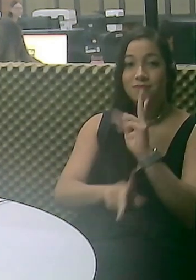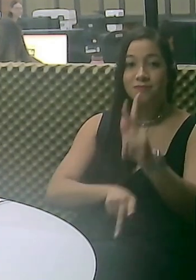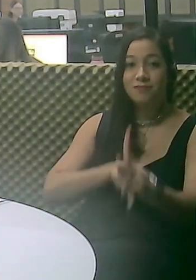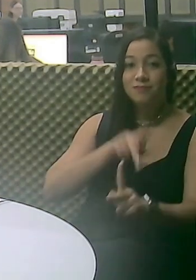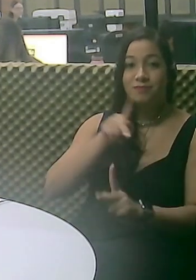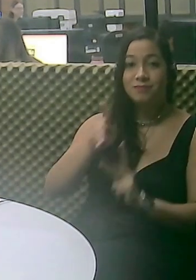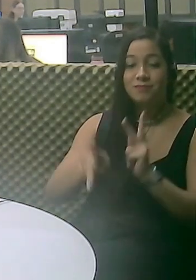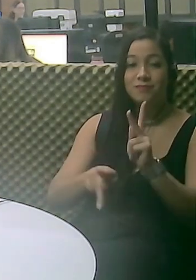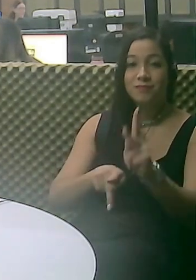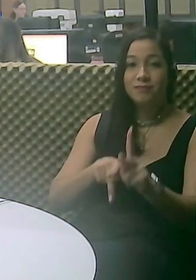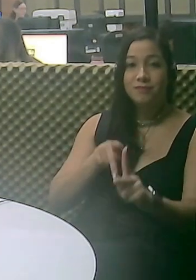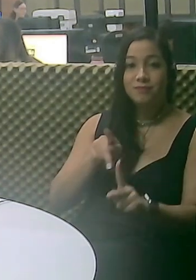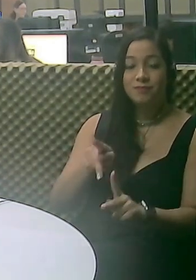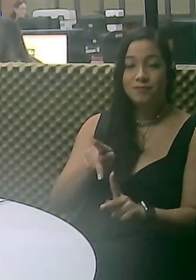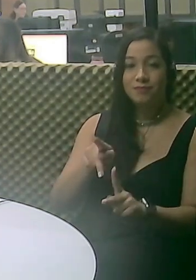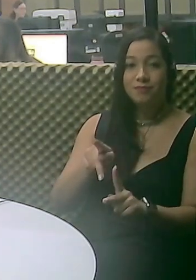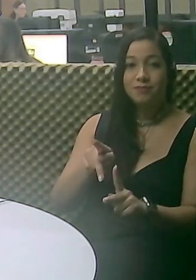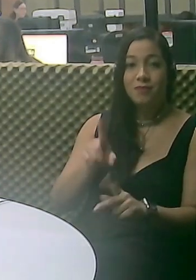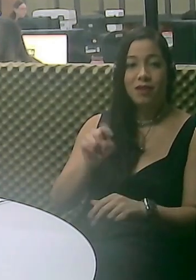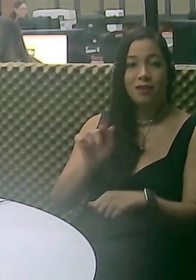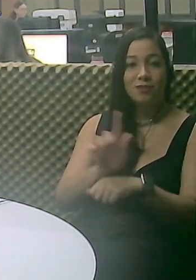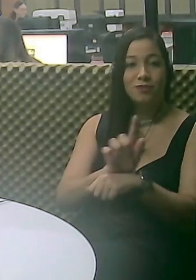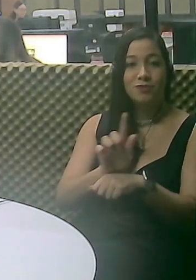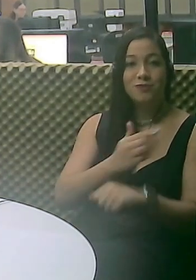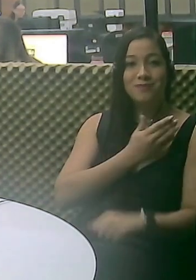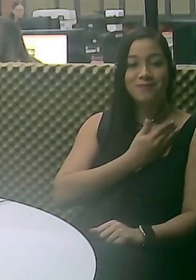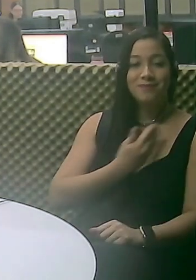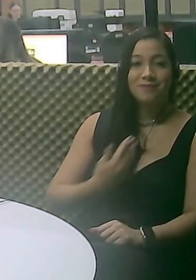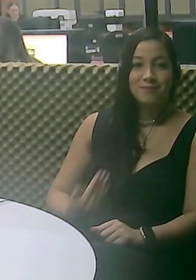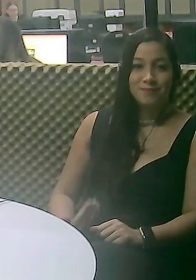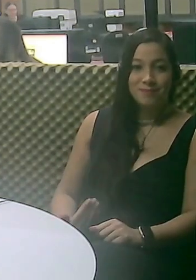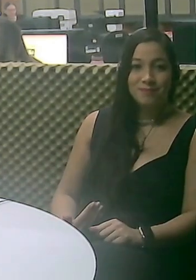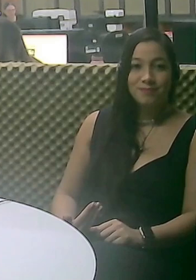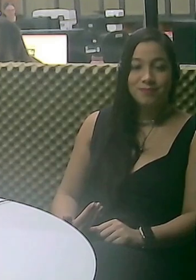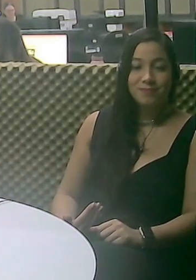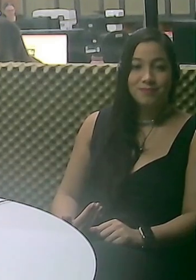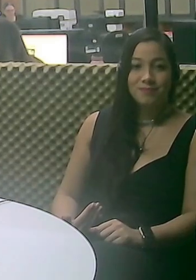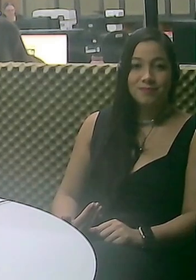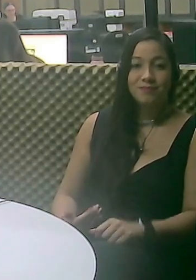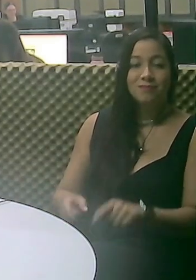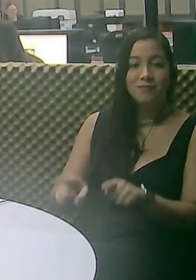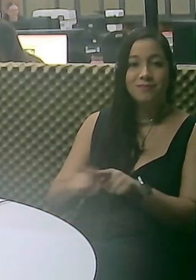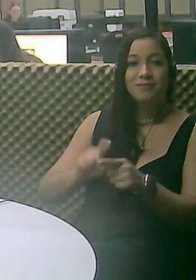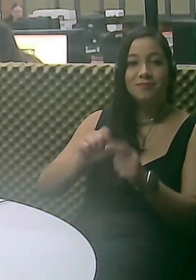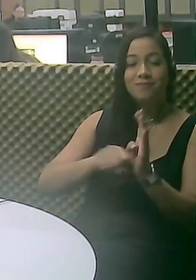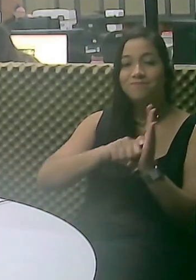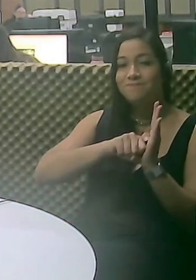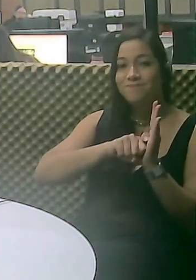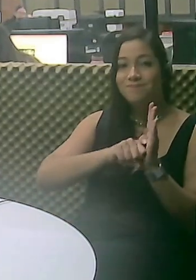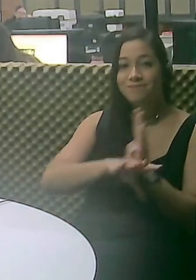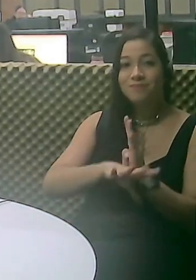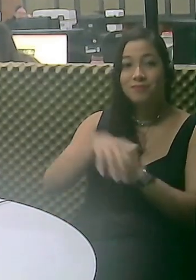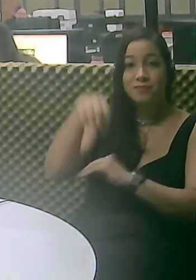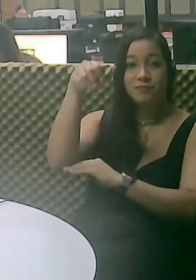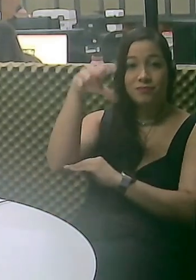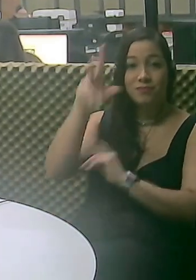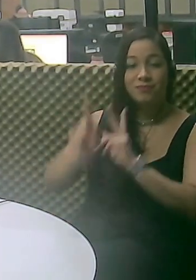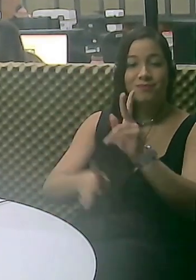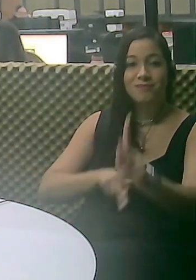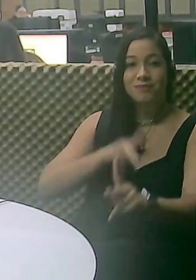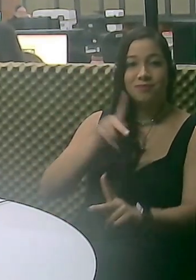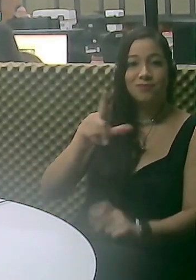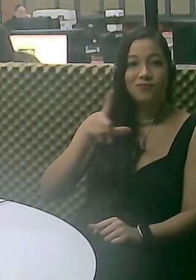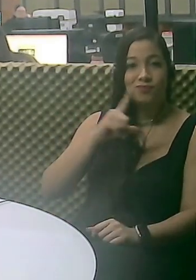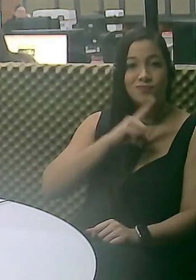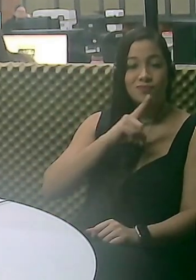população. Isso é gestão pública. Sem dizer que o benefício dessas luzes traz à população